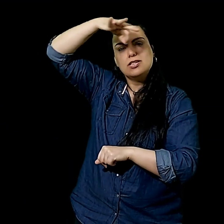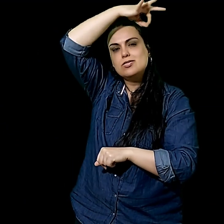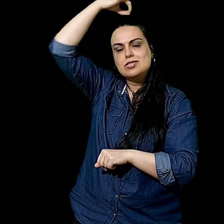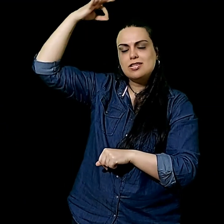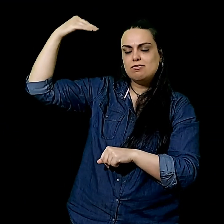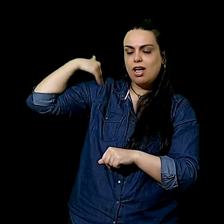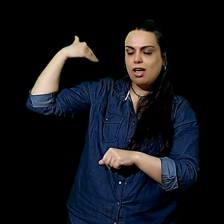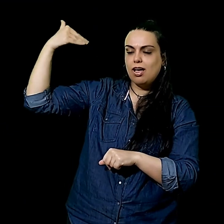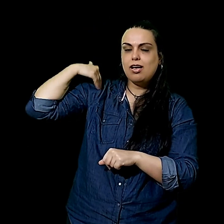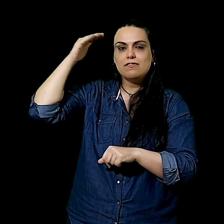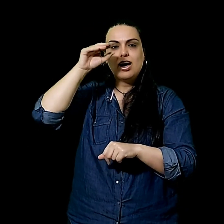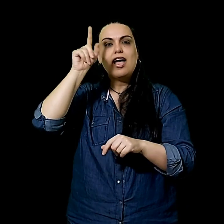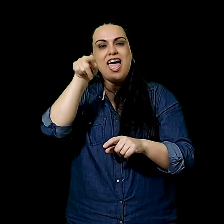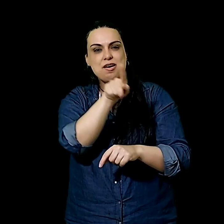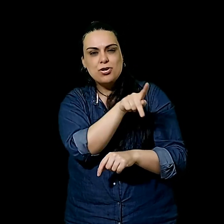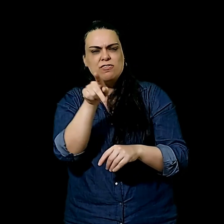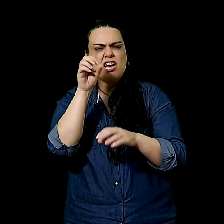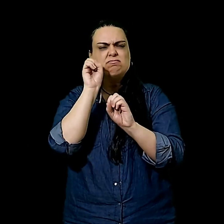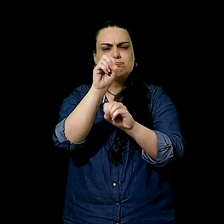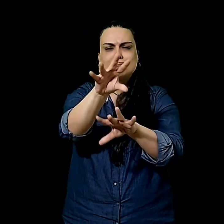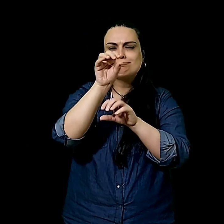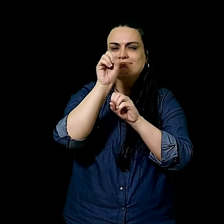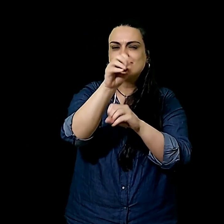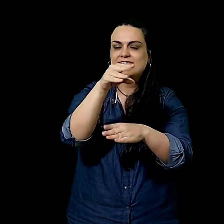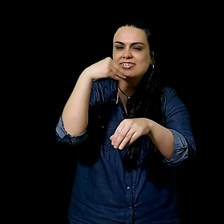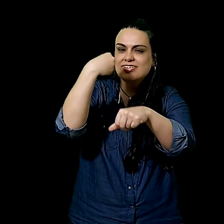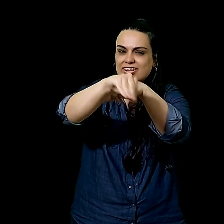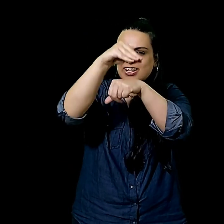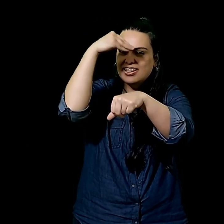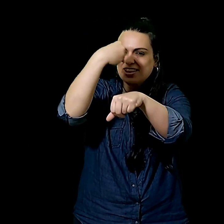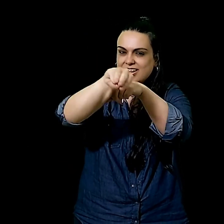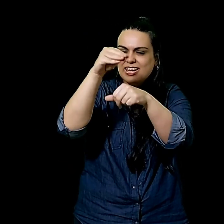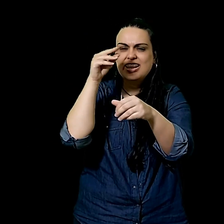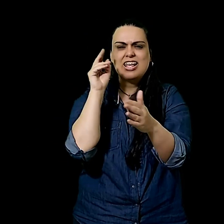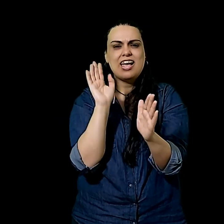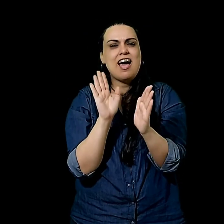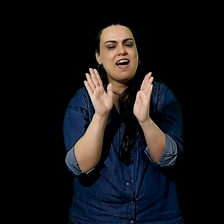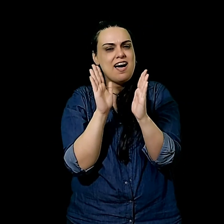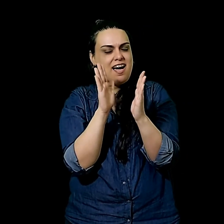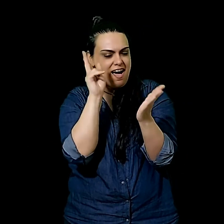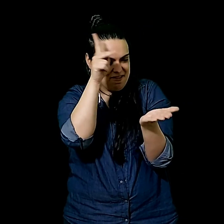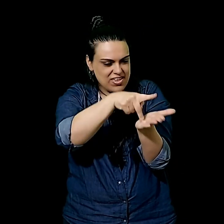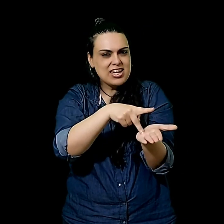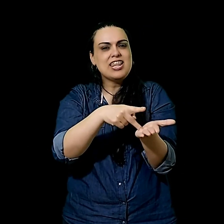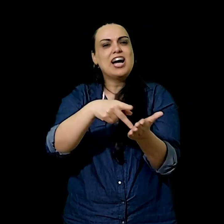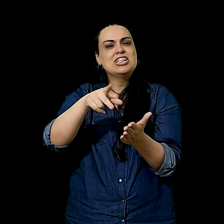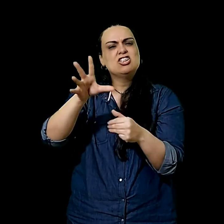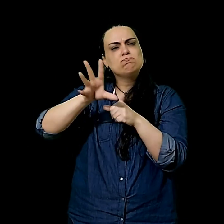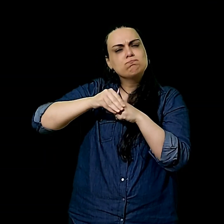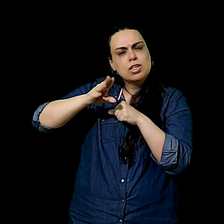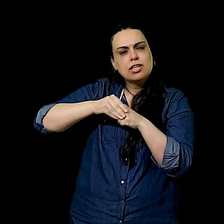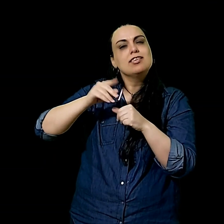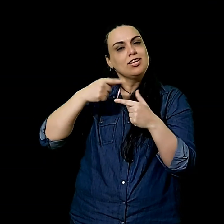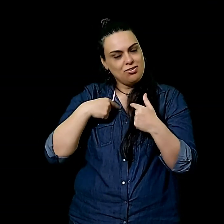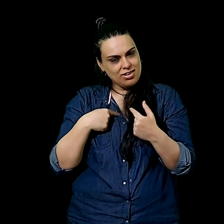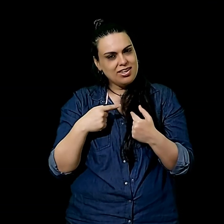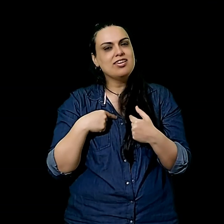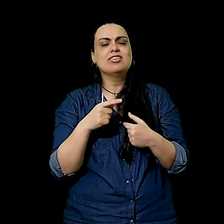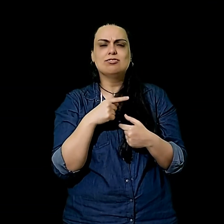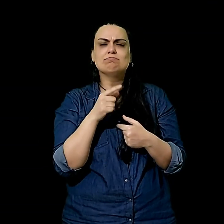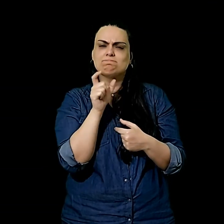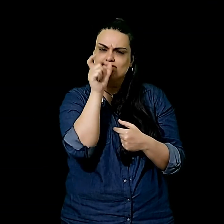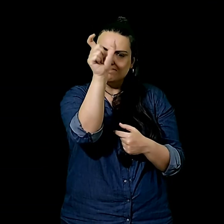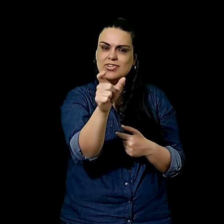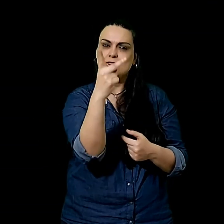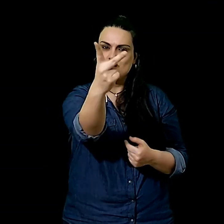Santo, ele é mestre, ele é professor e ele tem prazer de instruir os seus em toda a verdade, em todo o conhecimento. E eu declaro isso sobre sua vida, tá,